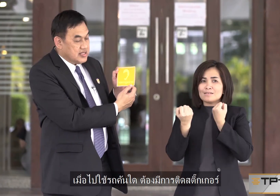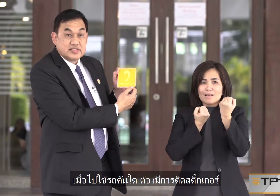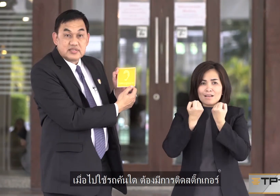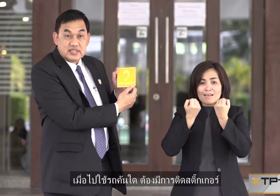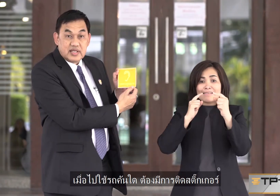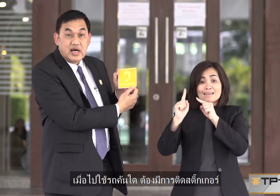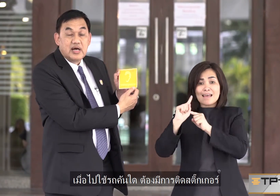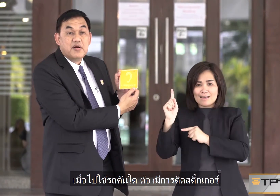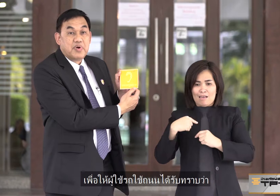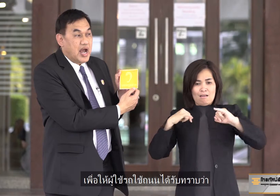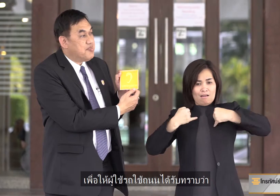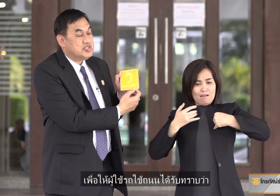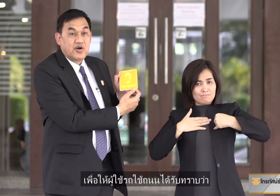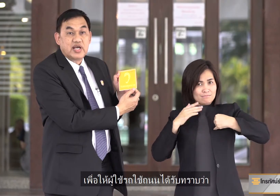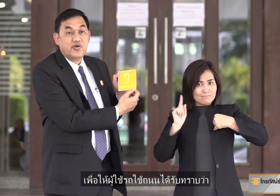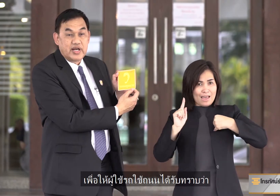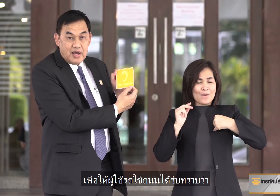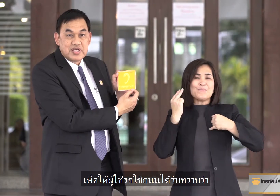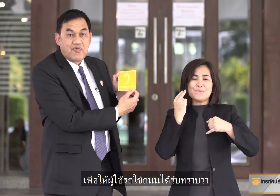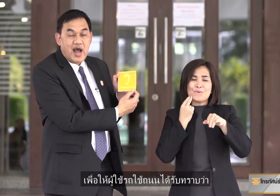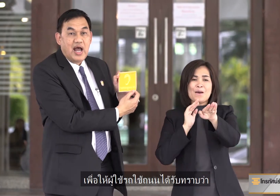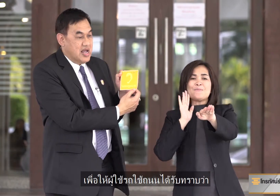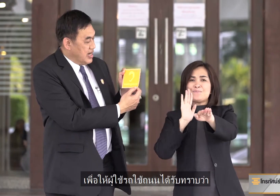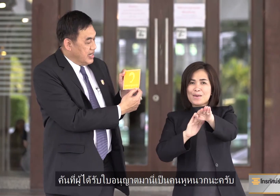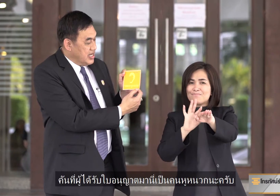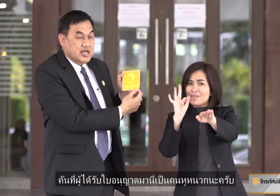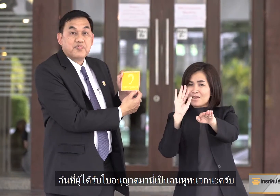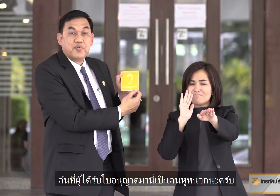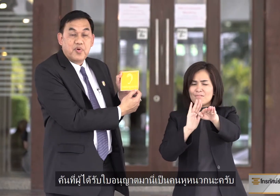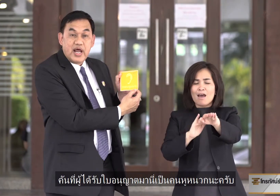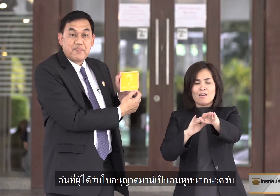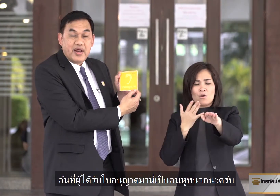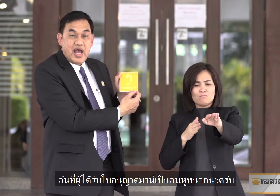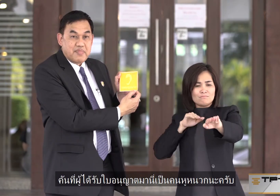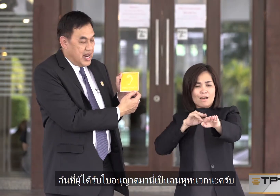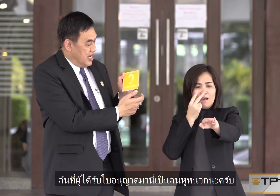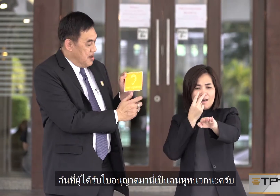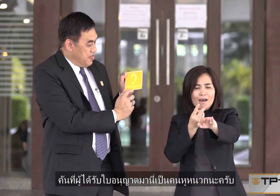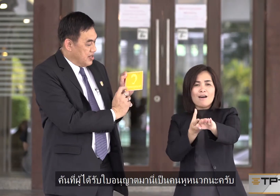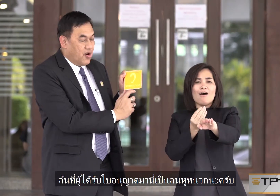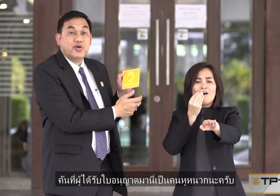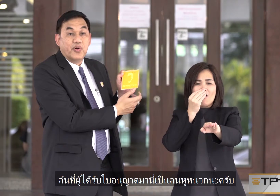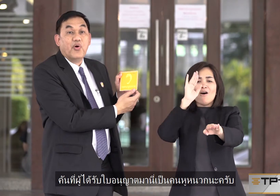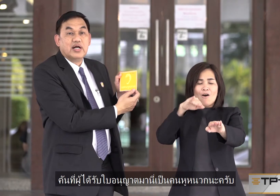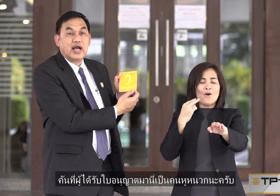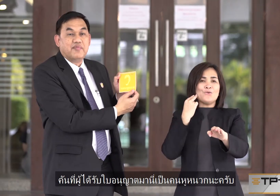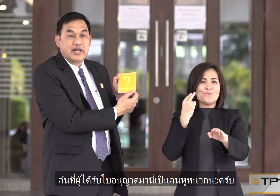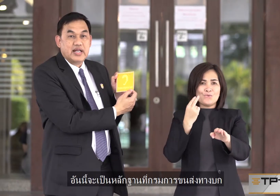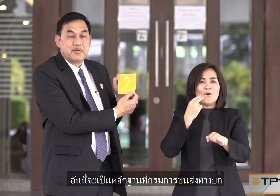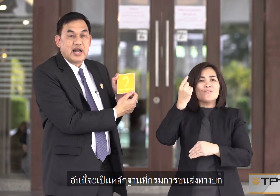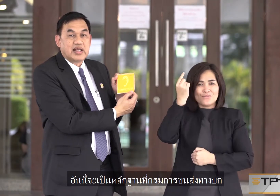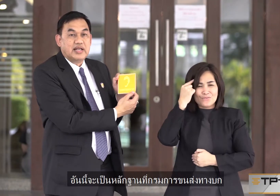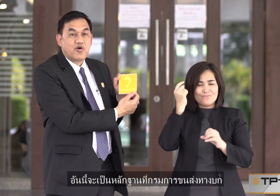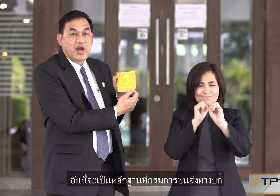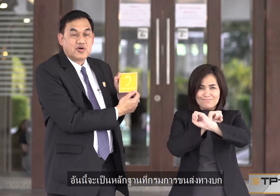ต้องมีการติดสติ๊กเกอร์เพื่อให้ผู้ใช้รถใช้ถนนได้รับทราบว่าคันที่ผู้ได้รับใบอนุญาตมาเนี่ยเป็นคนหูหนวกนะครับ